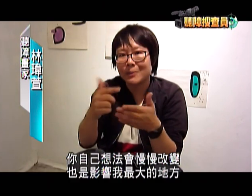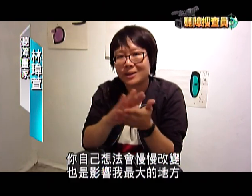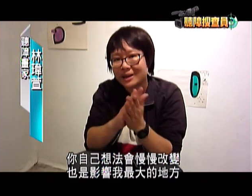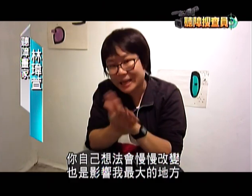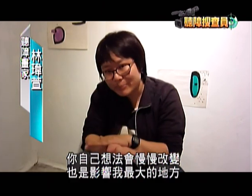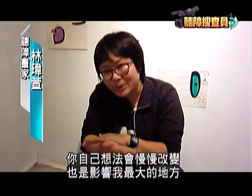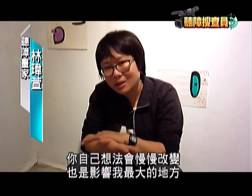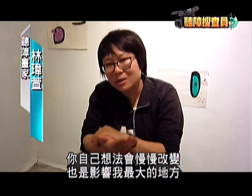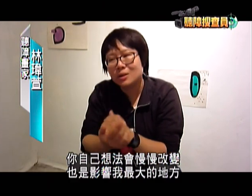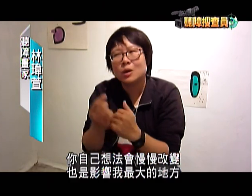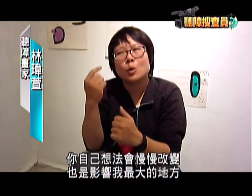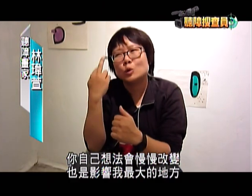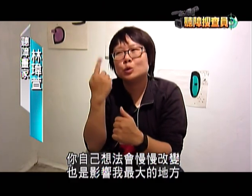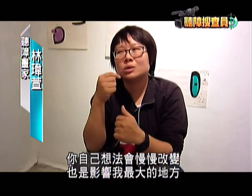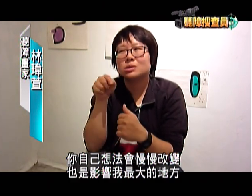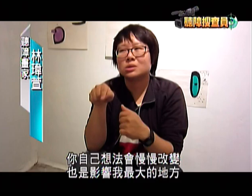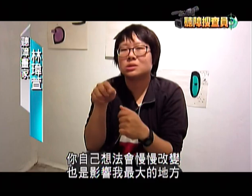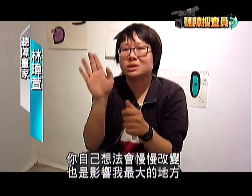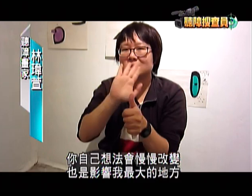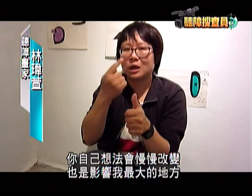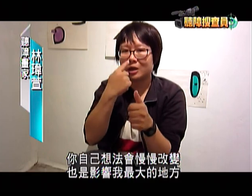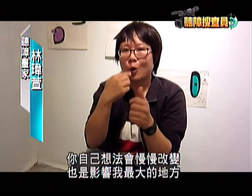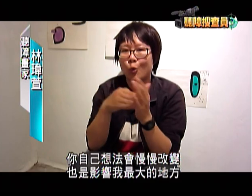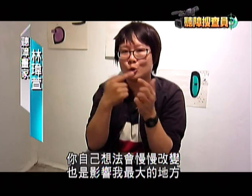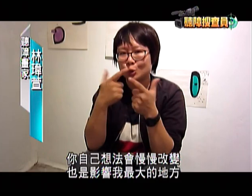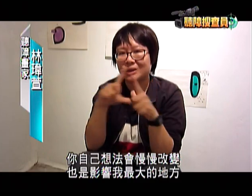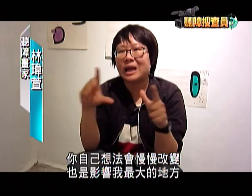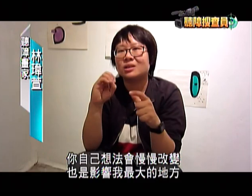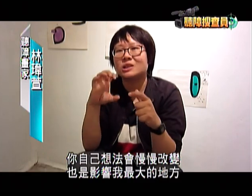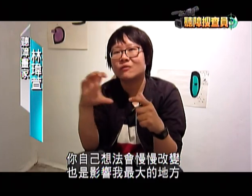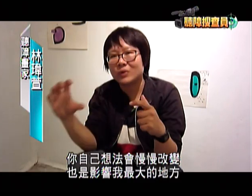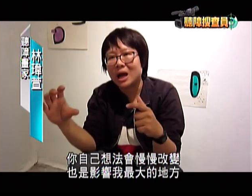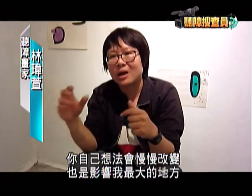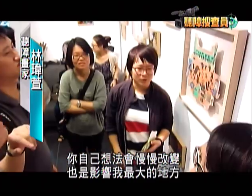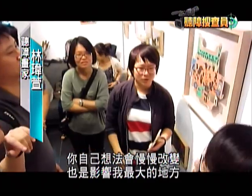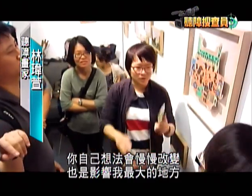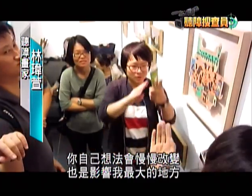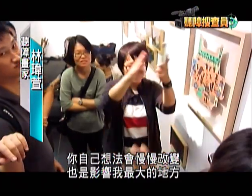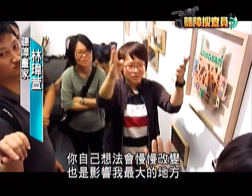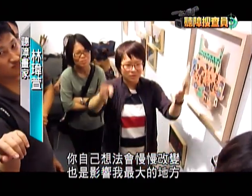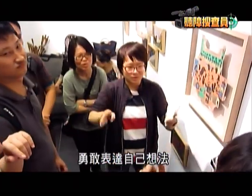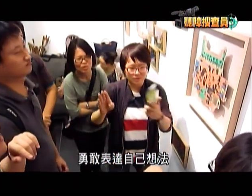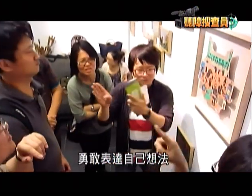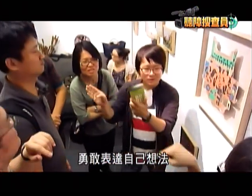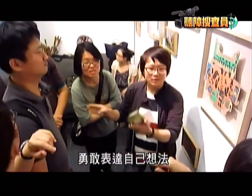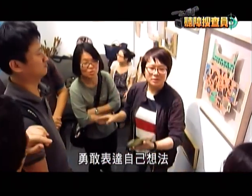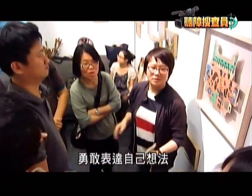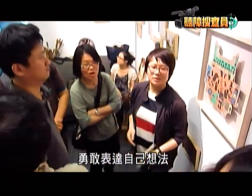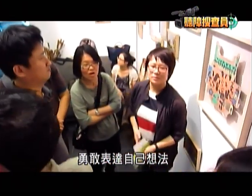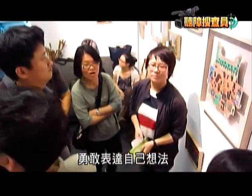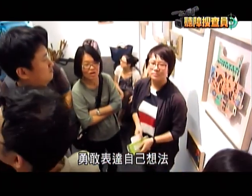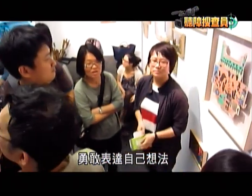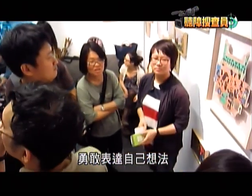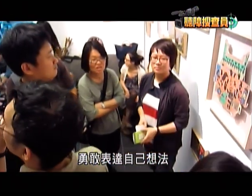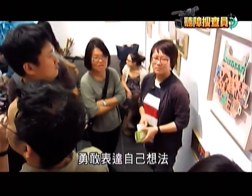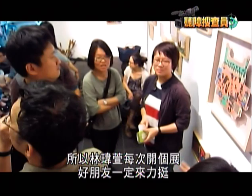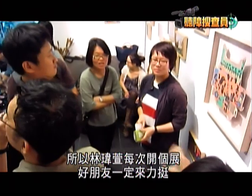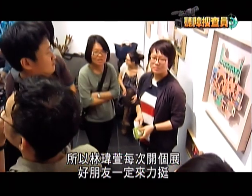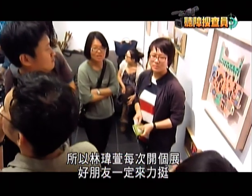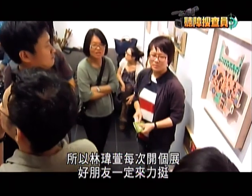的改变，我觉得都是意想到我做大的地方。 有敢表达自己想法，所以你们现